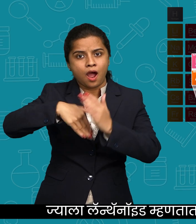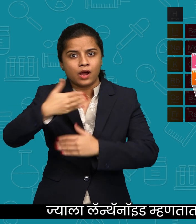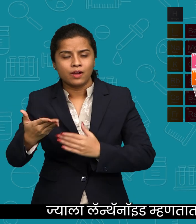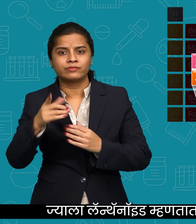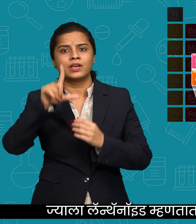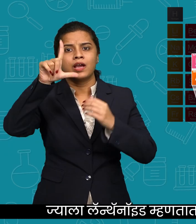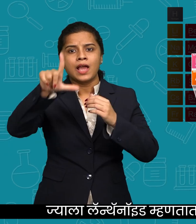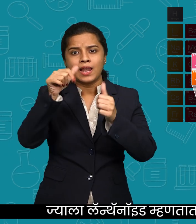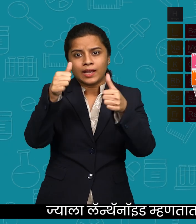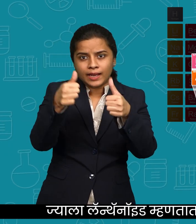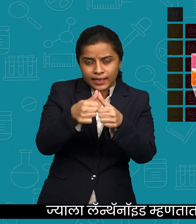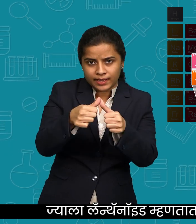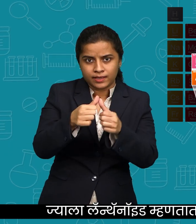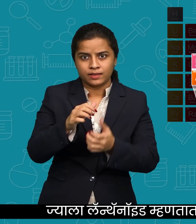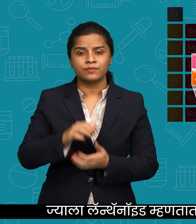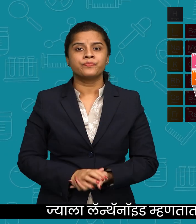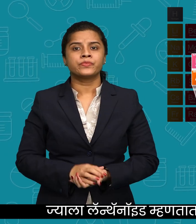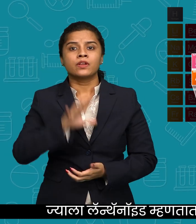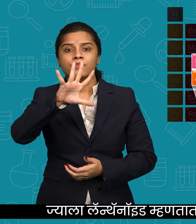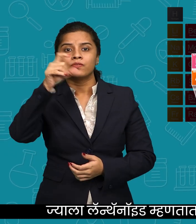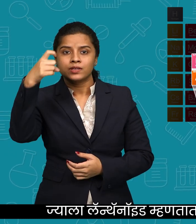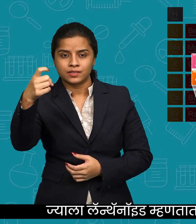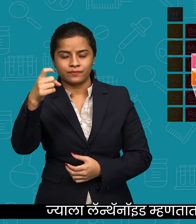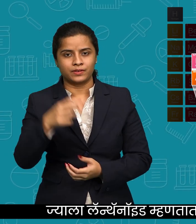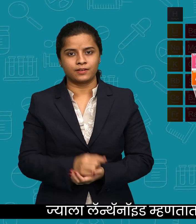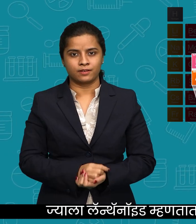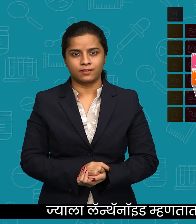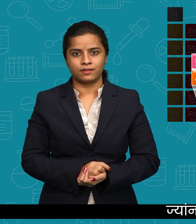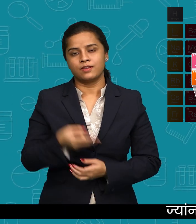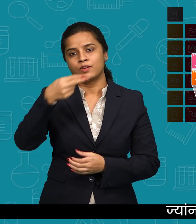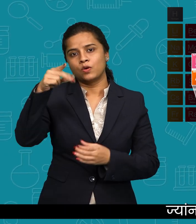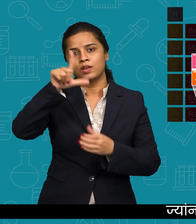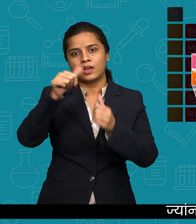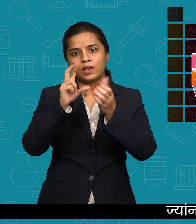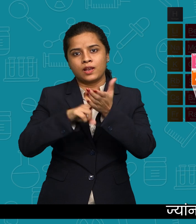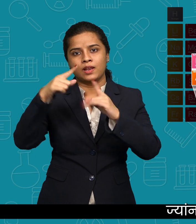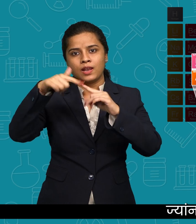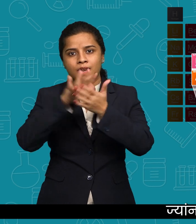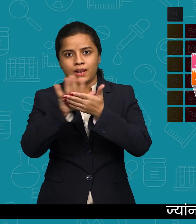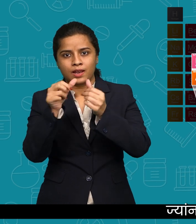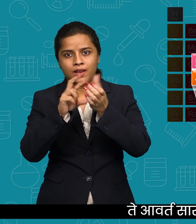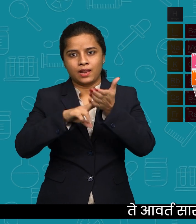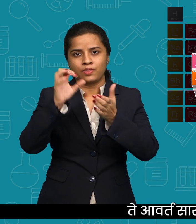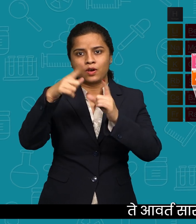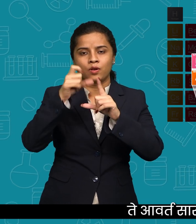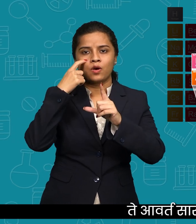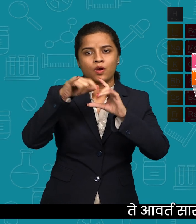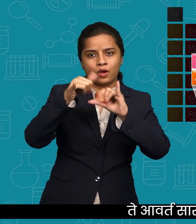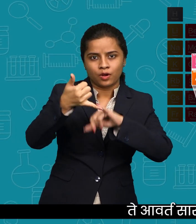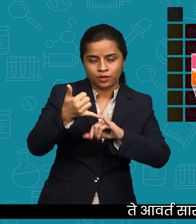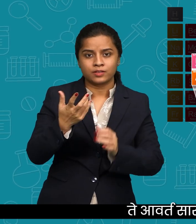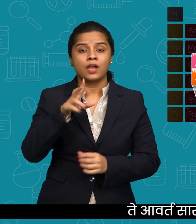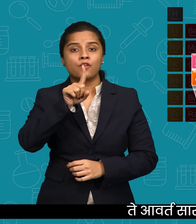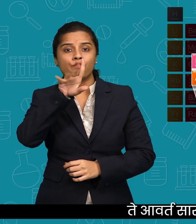लॅन्थॅनॉइड म्हणतात. ॲक्टिनियम Ag 89 नंतरचे 14 घटक ज्यांना ॲक्टिनॉइड म्हणतात. ते आवर्त